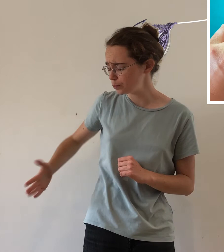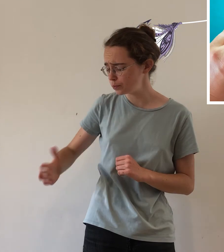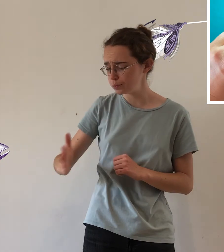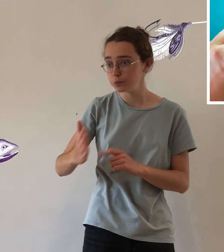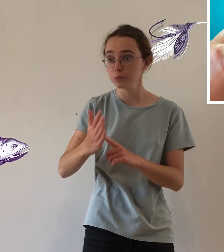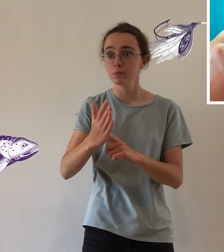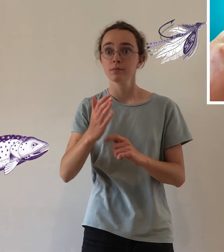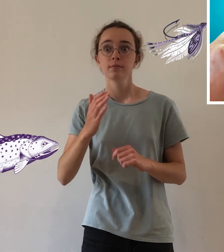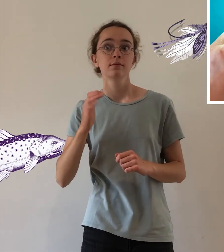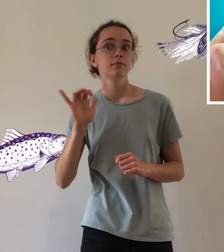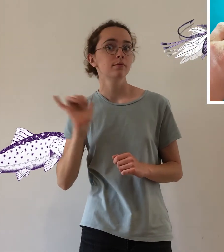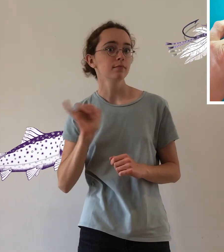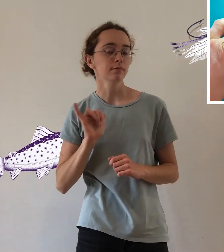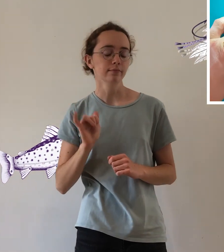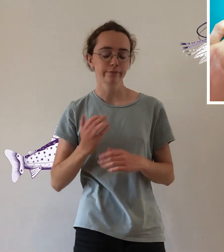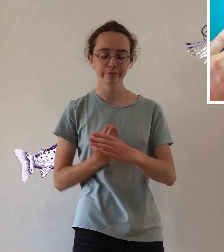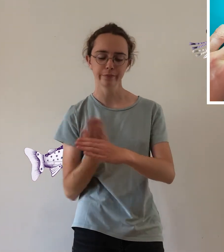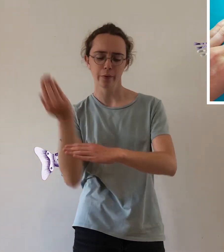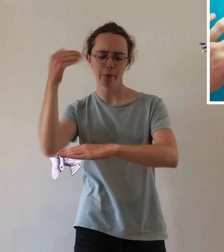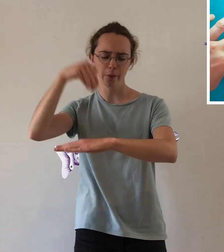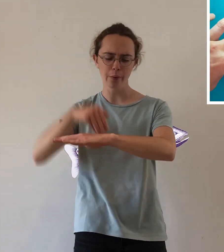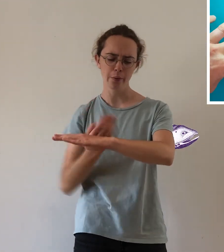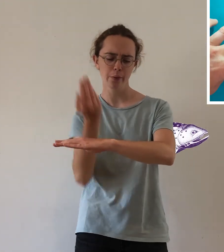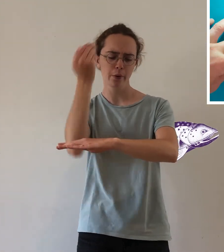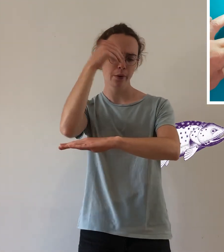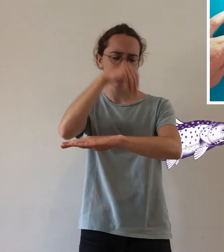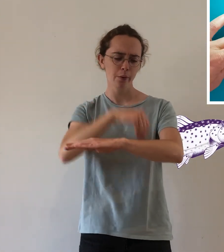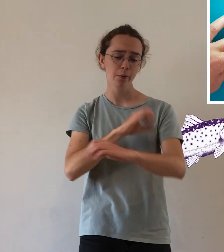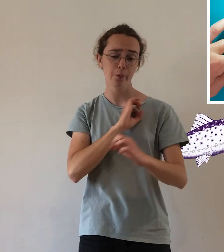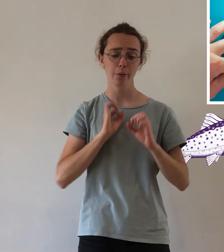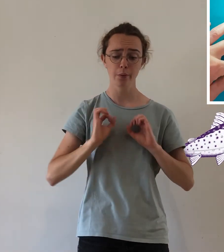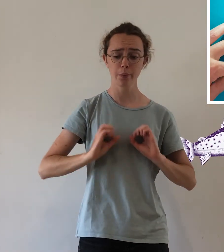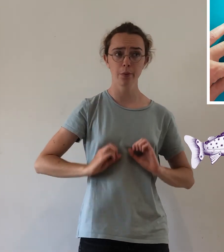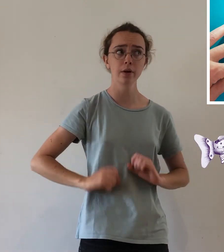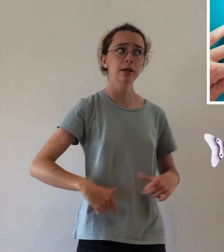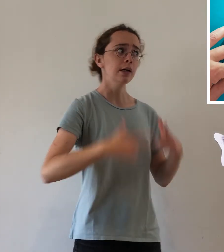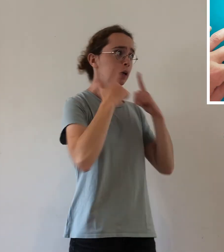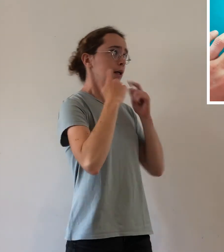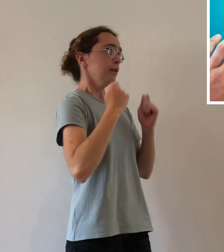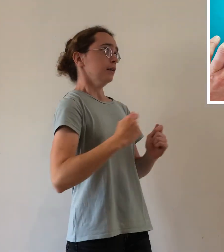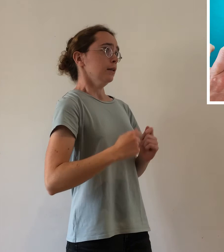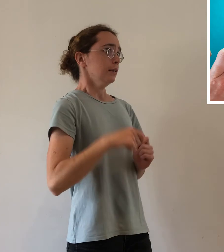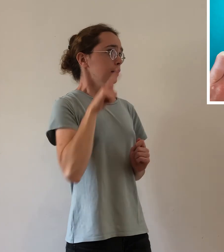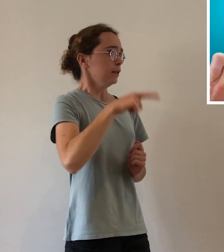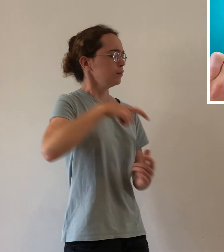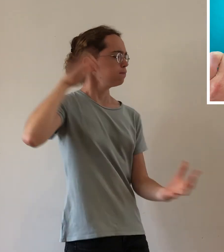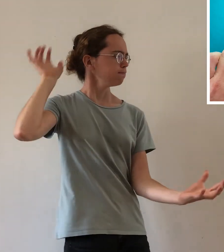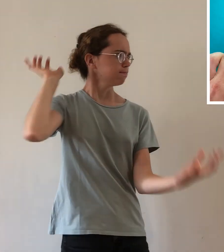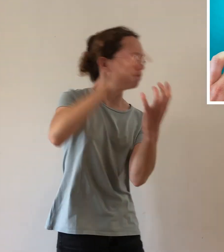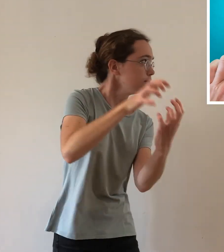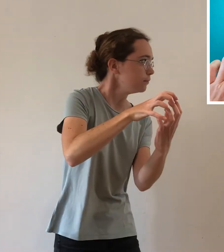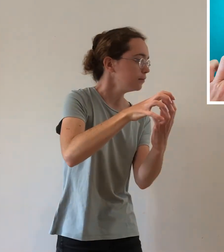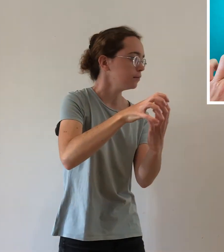« Prends garde, c'est un leurre !» lui lance une truite Fario.